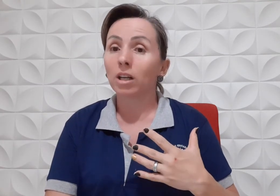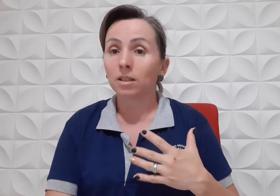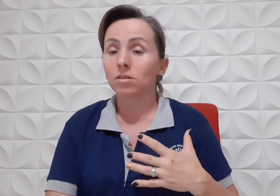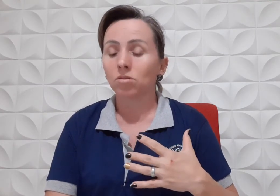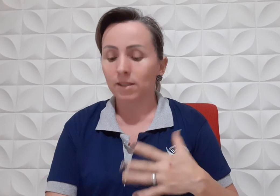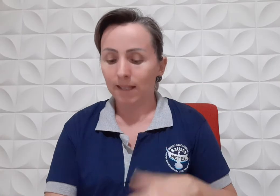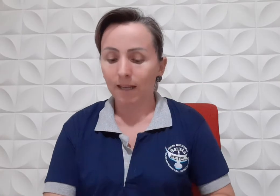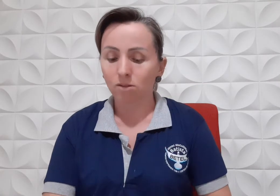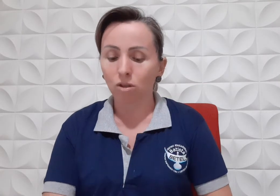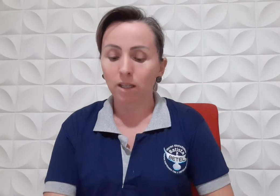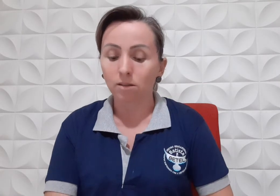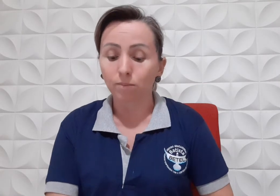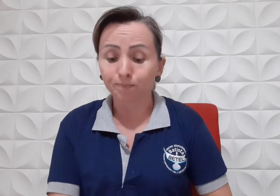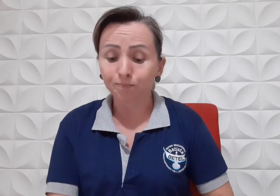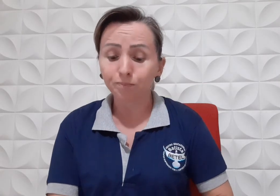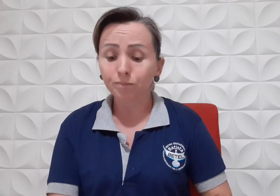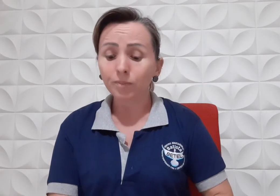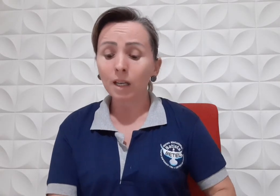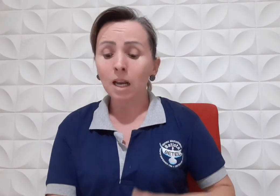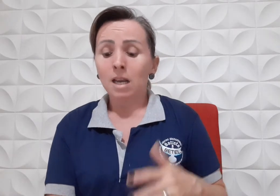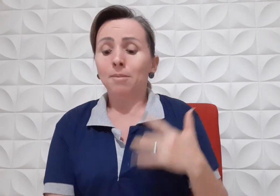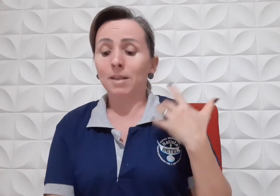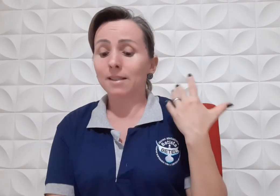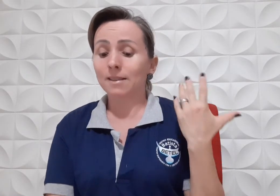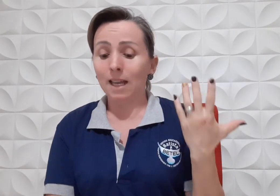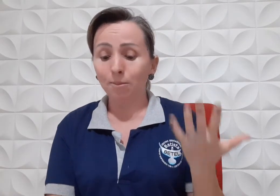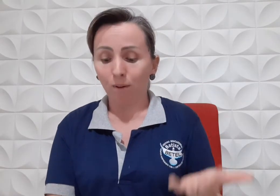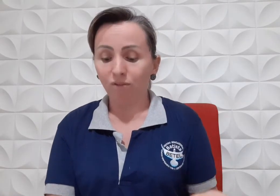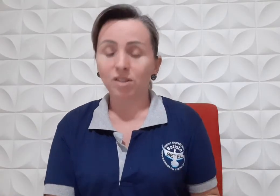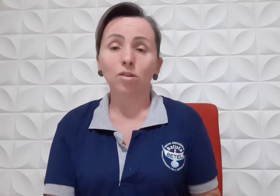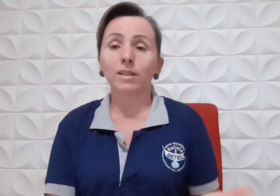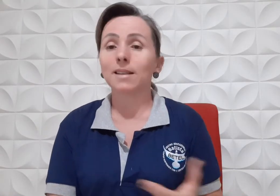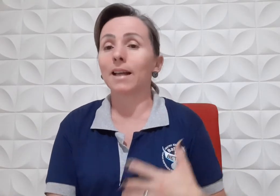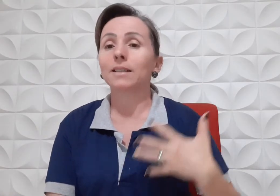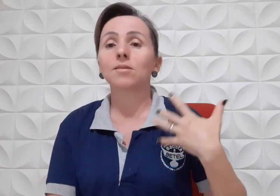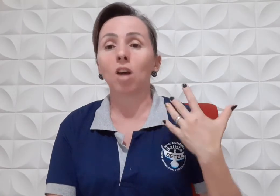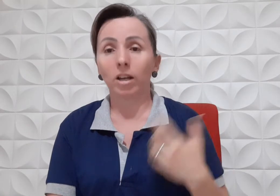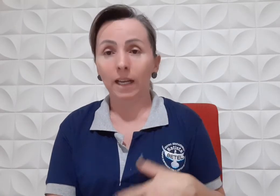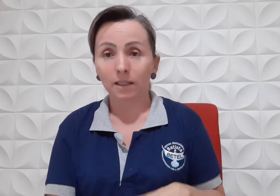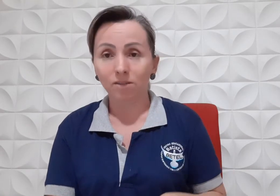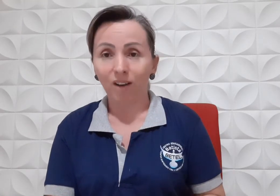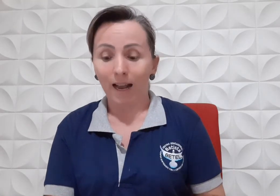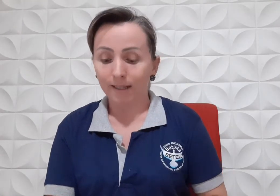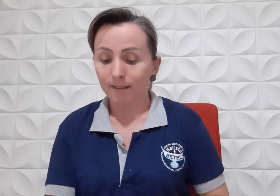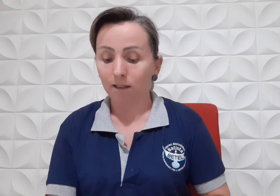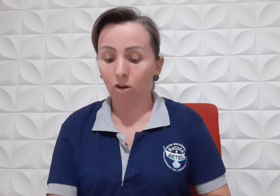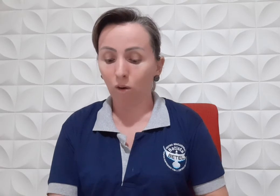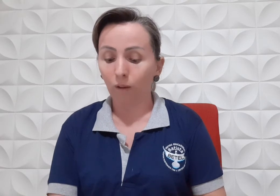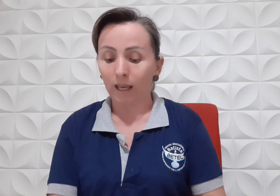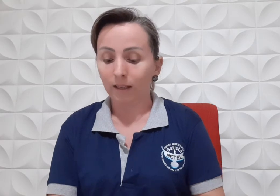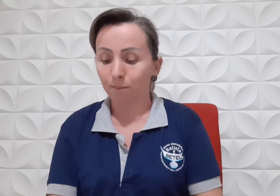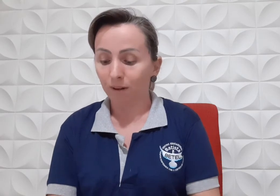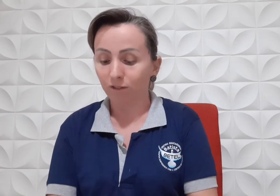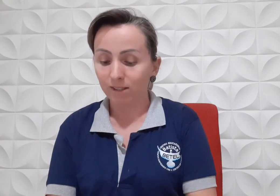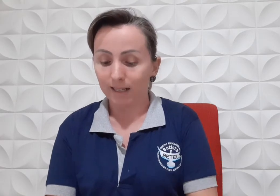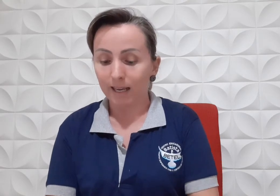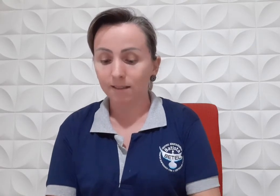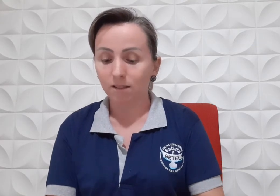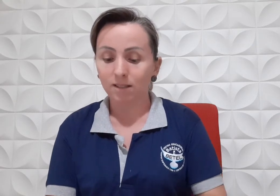mexicanos nos Estados Unidos. Mas tem profissões lá que só eles fazem, coloquei aqui para vocês